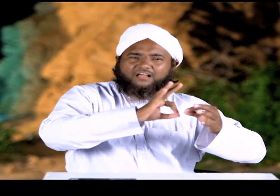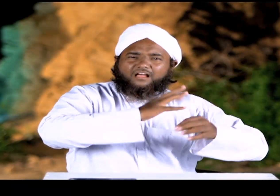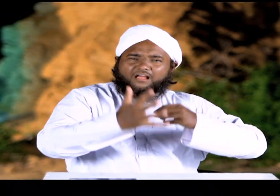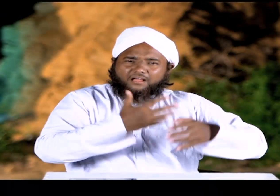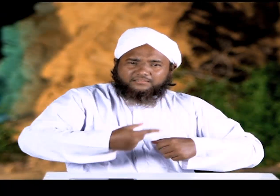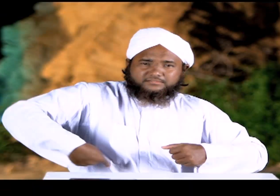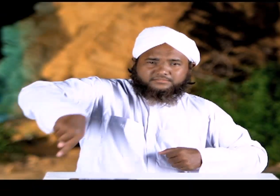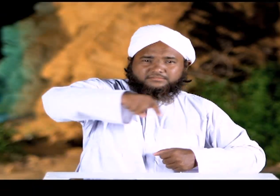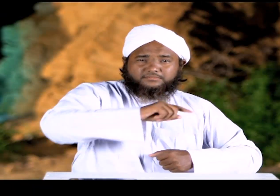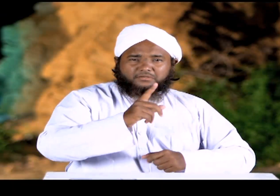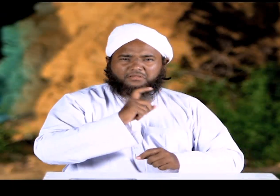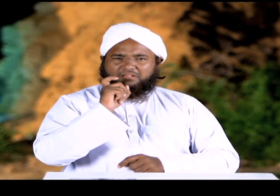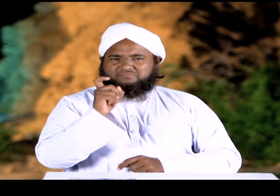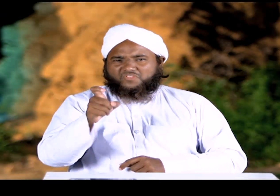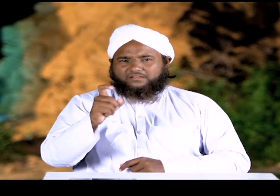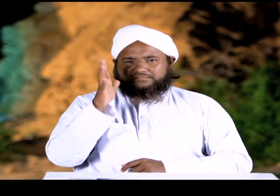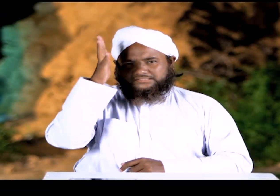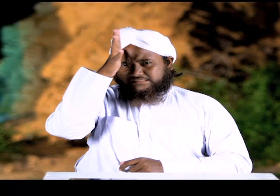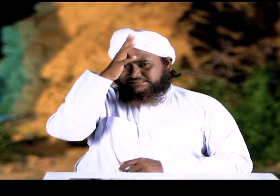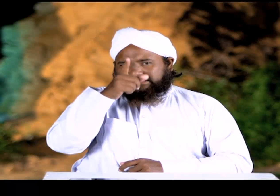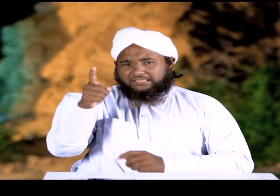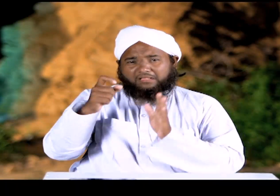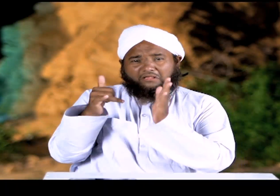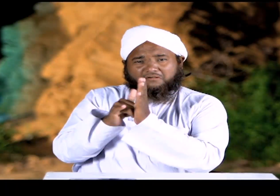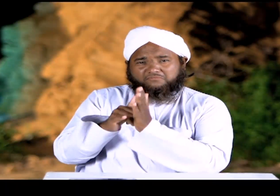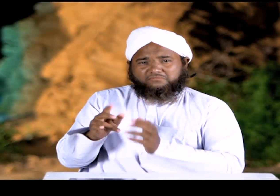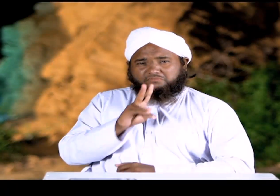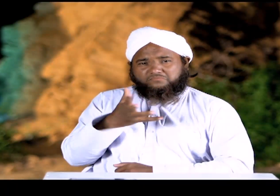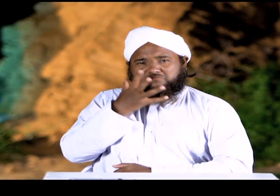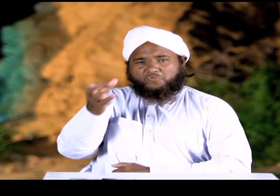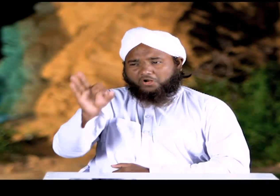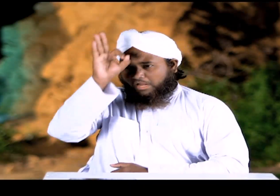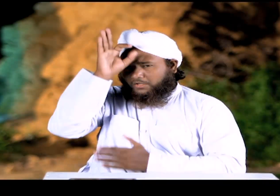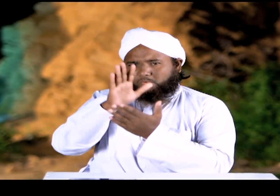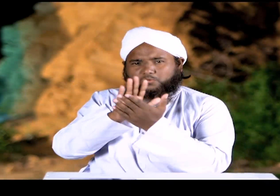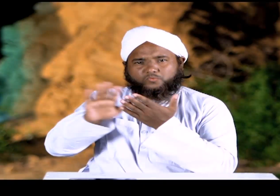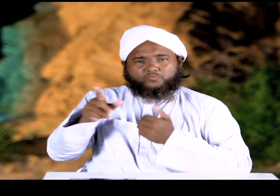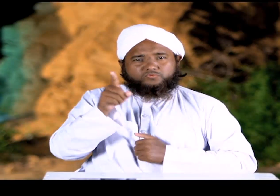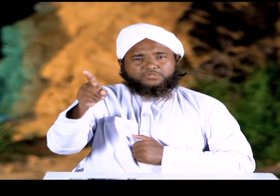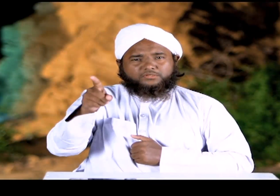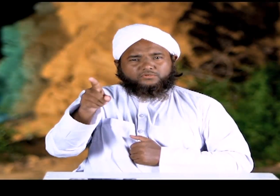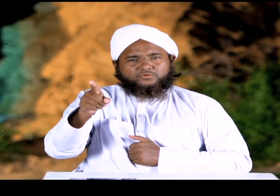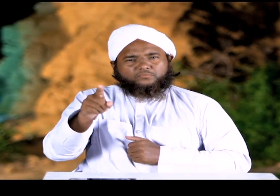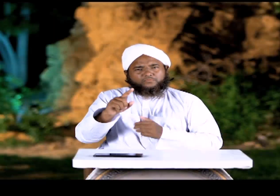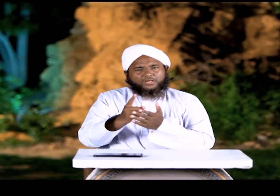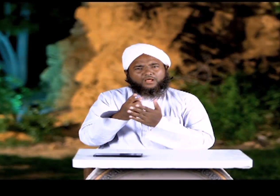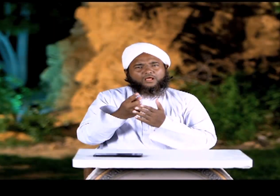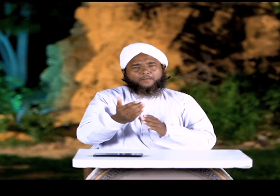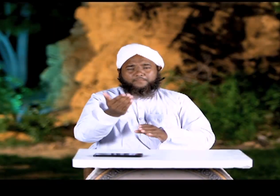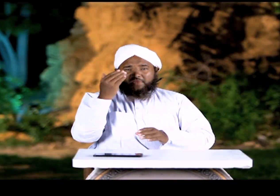کی طرف دیکھ کر ایک بد زبان یزیدی اس طرح بکواس کرنے لگا: اے حسین، تم نے وہاں کی